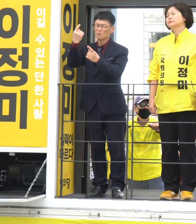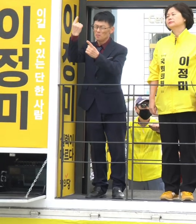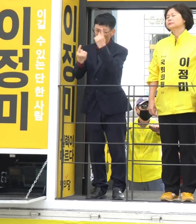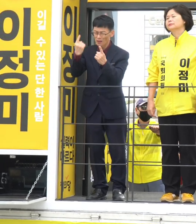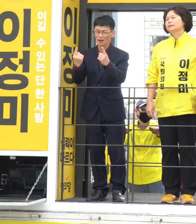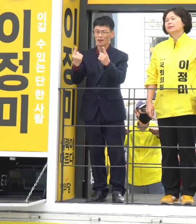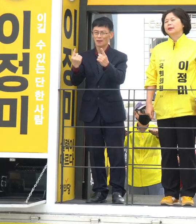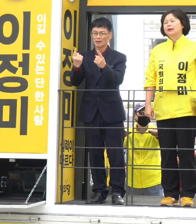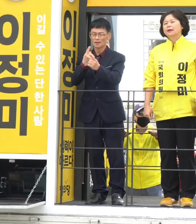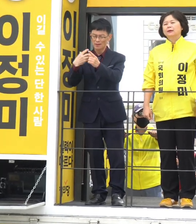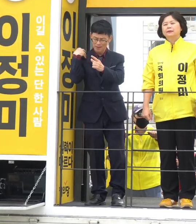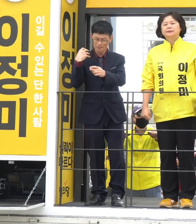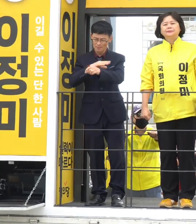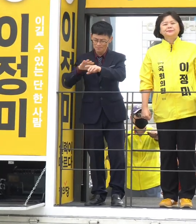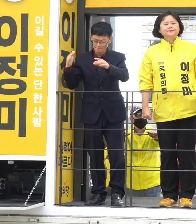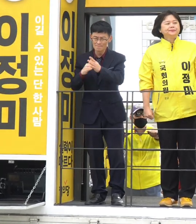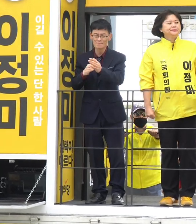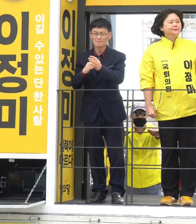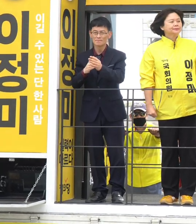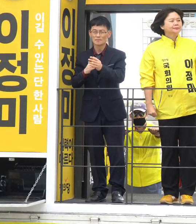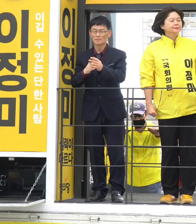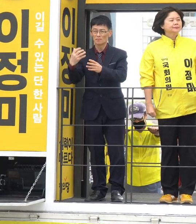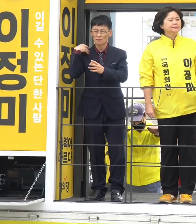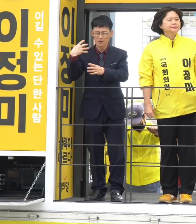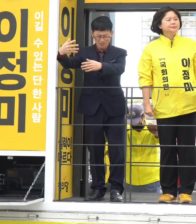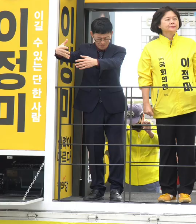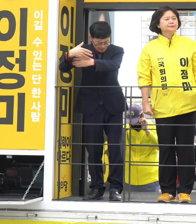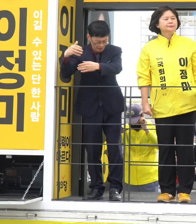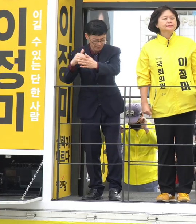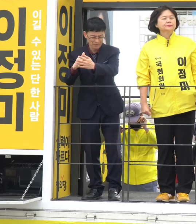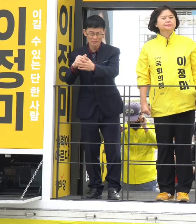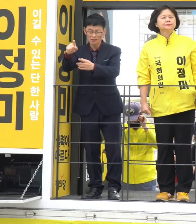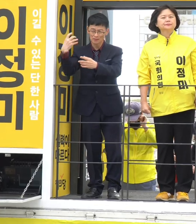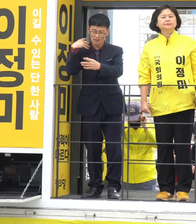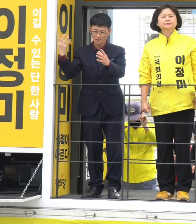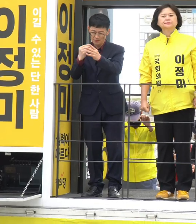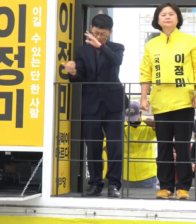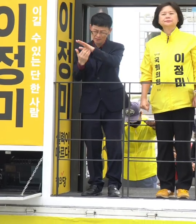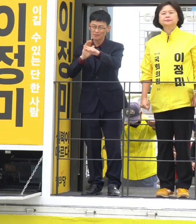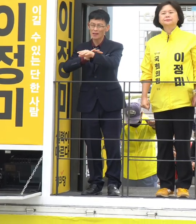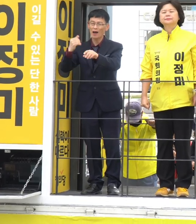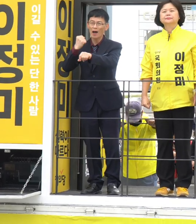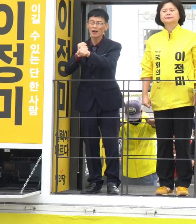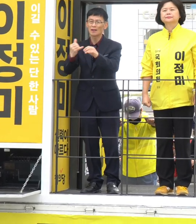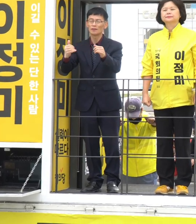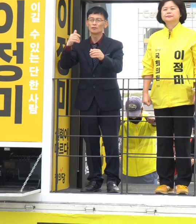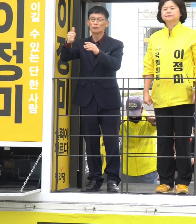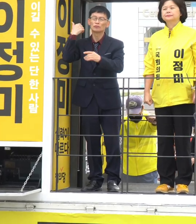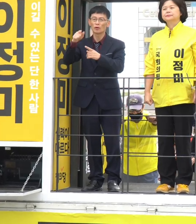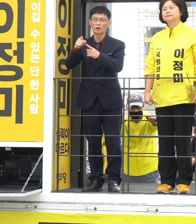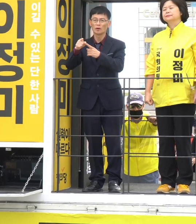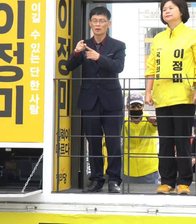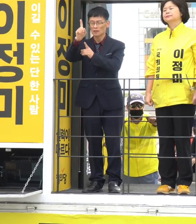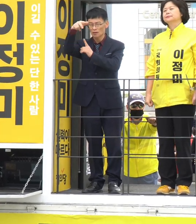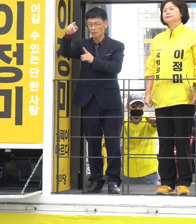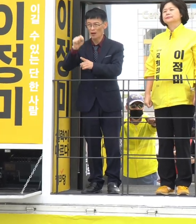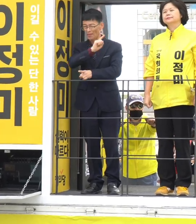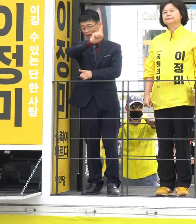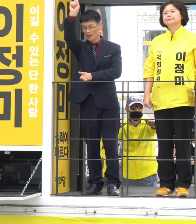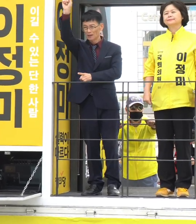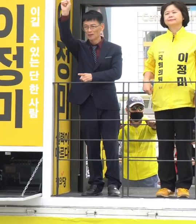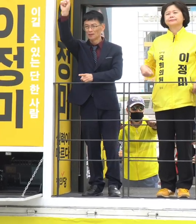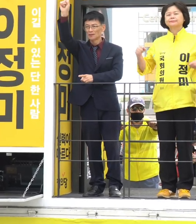누구보다도 책임있게 부여안고 그 소임을 다할 후보 이정미입니다.